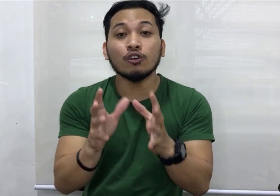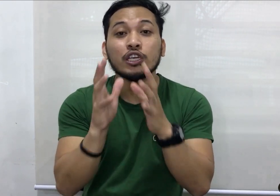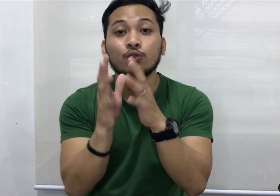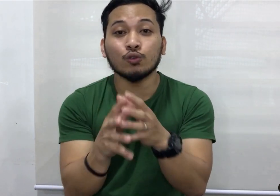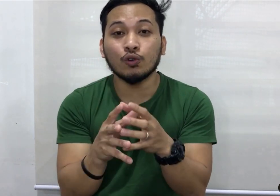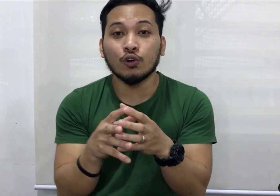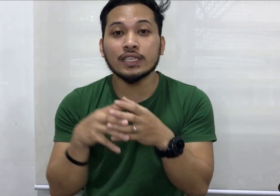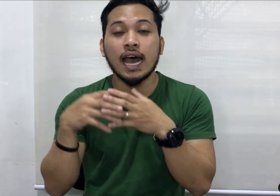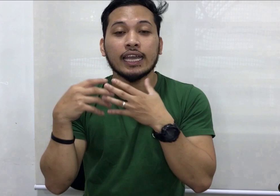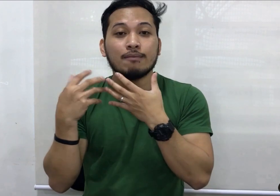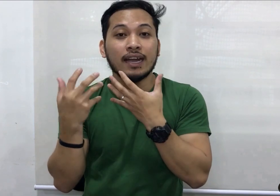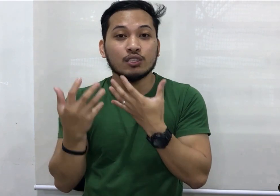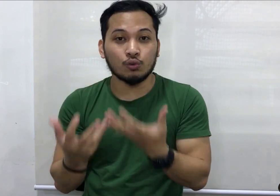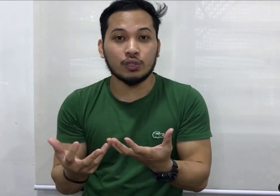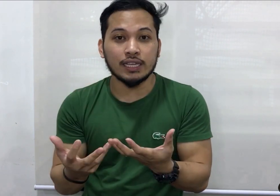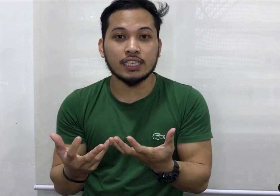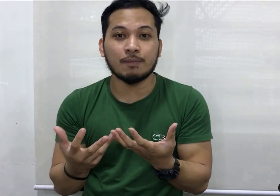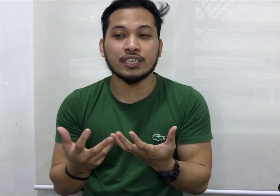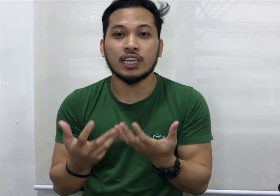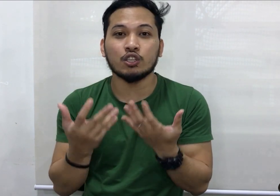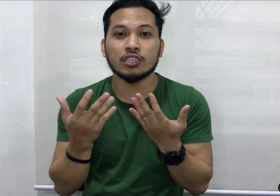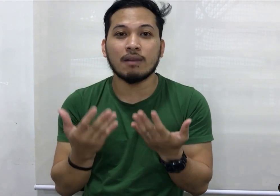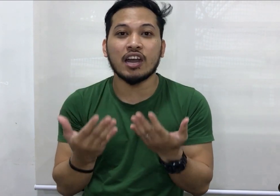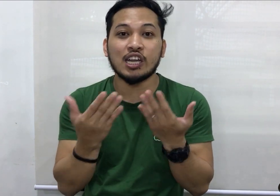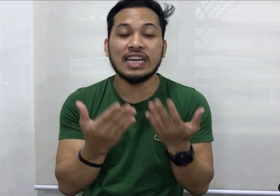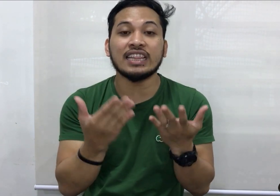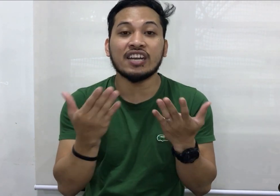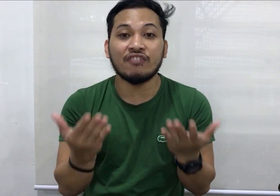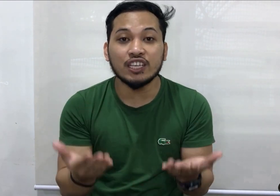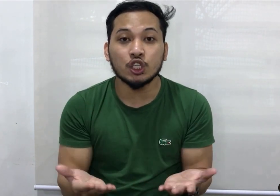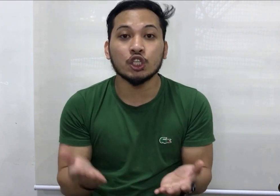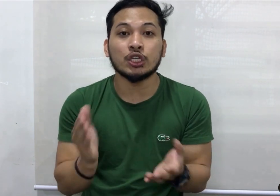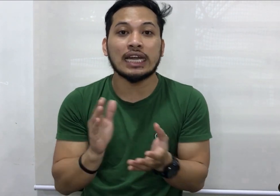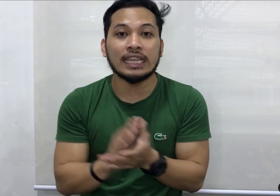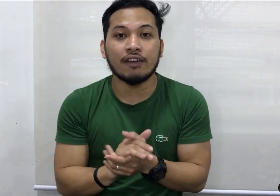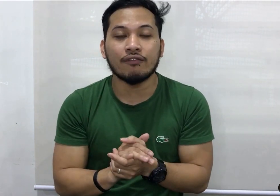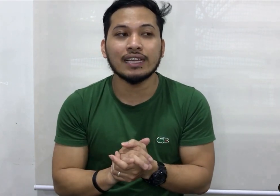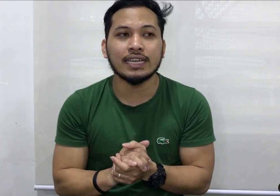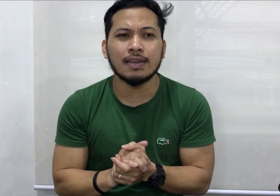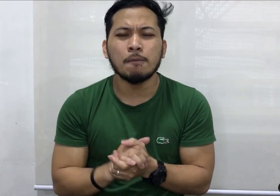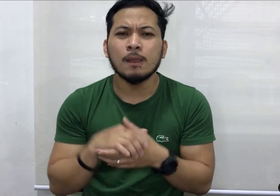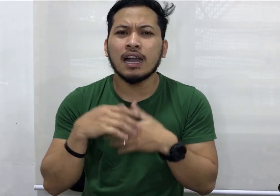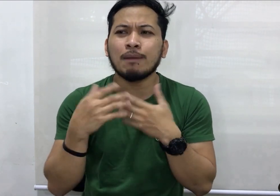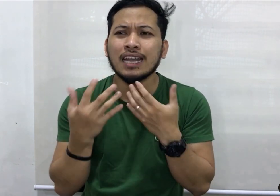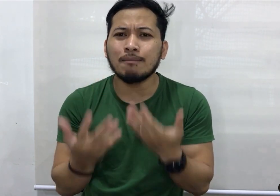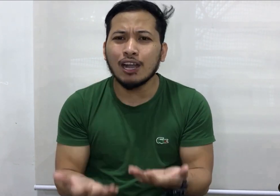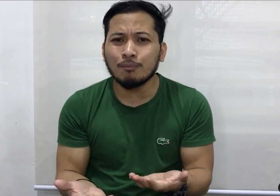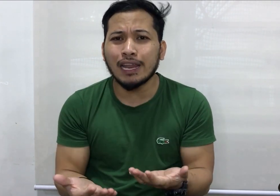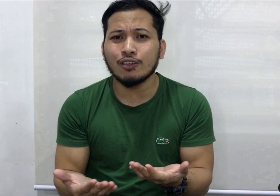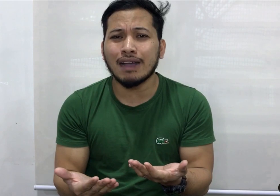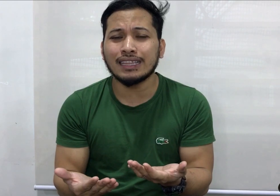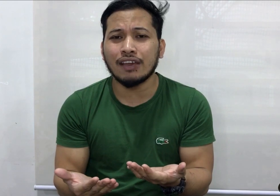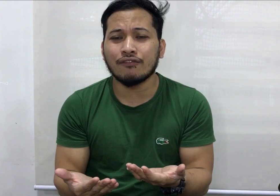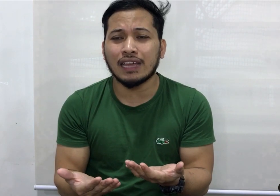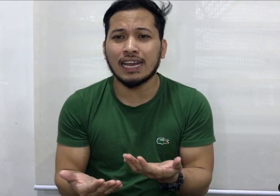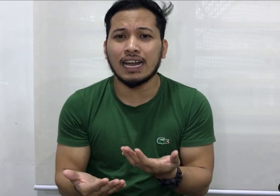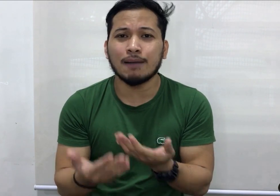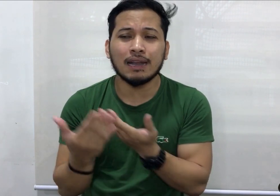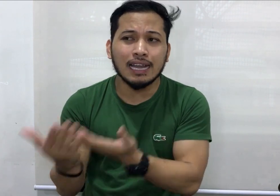kong tinuturo sa aking mga students, especially dun sa mga early intervention ko na deaf. Kasi, kapag ka bago pa lang yung mga deaf talaga, kapag